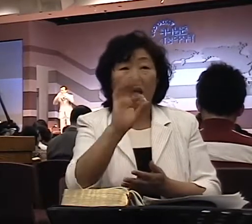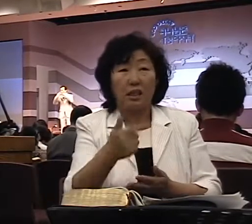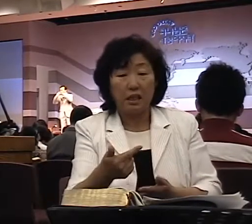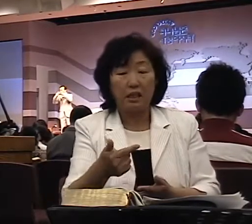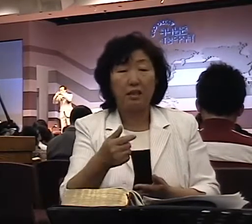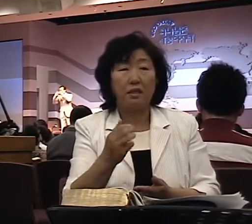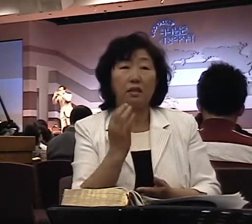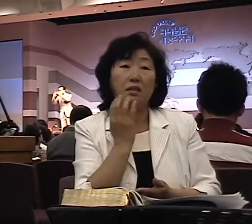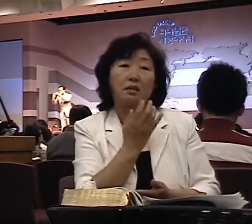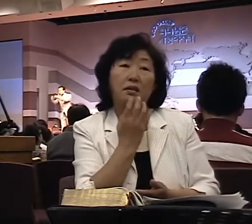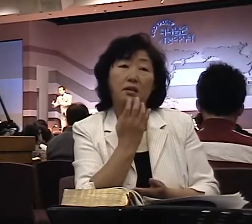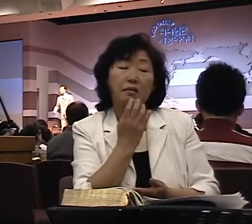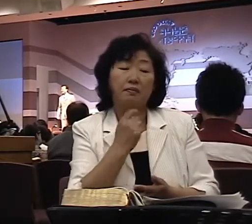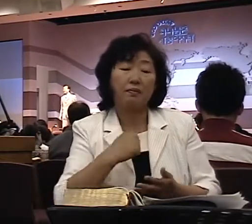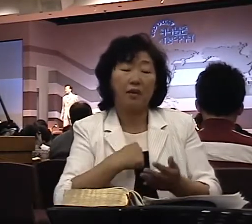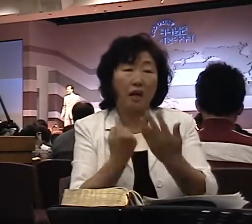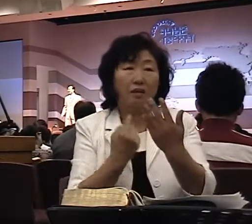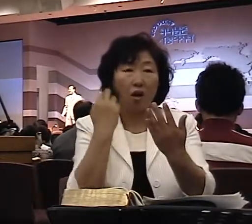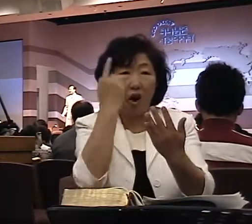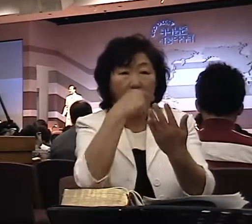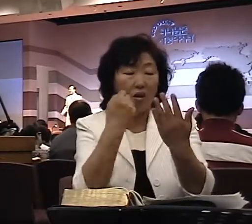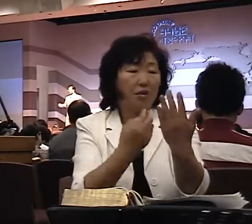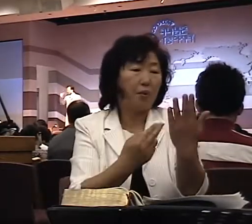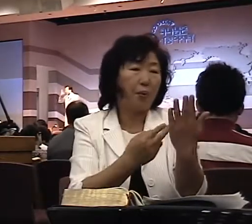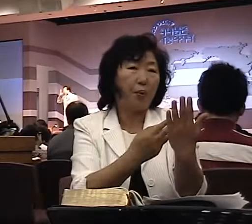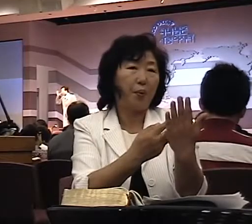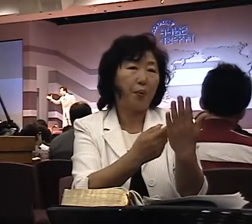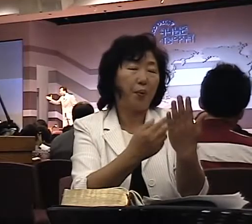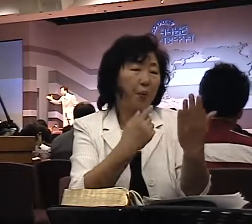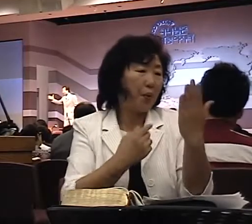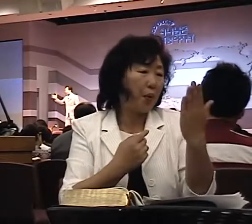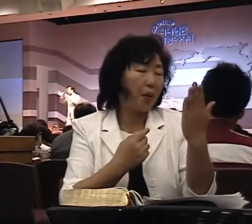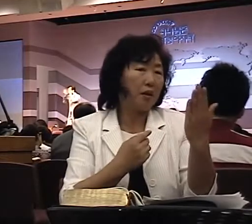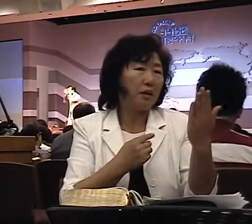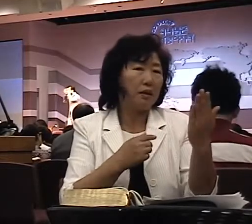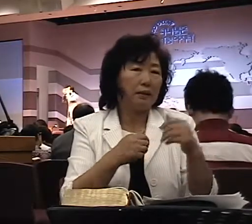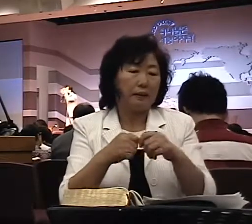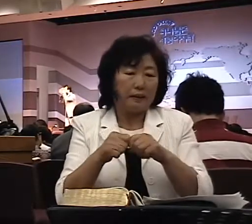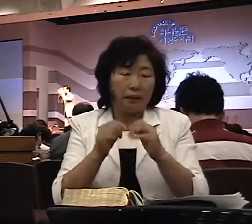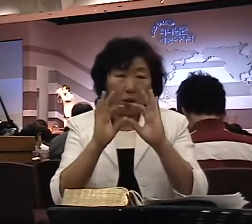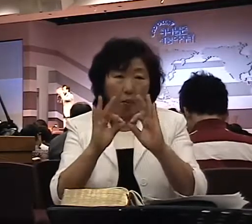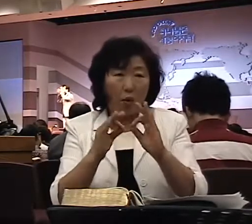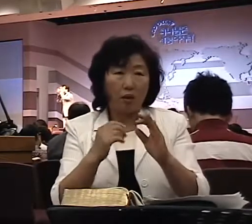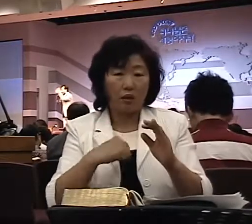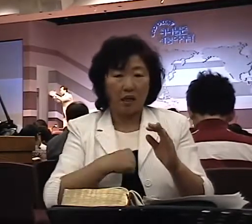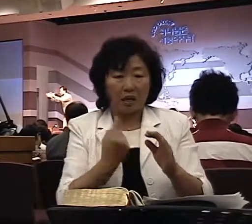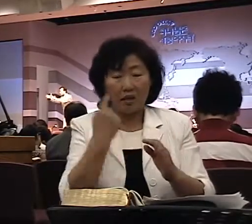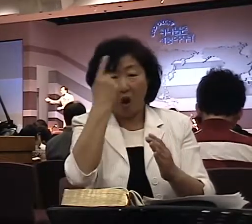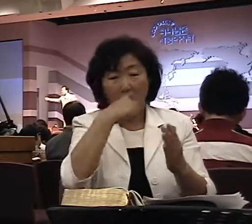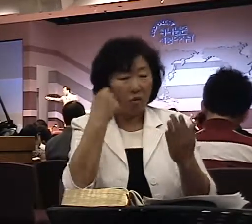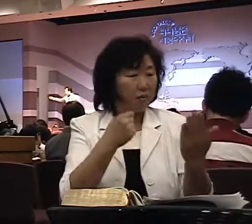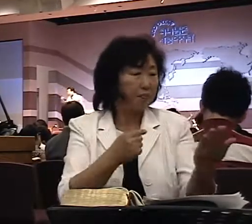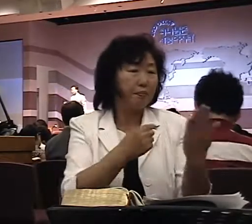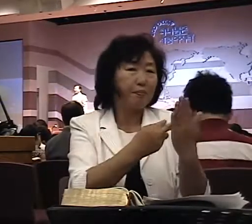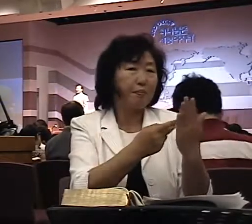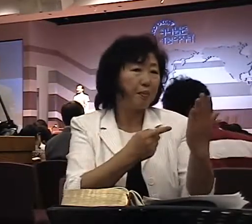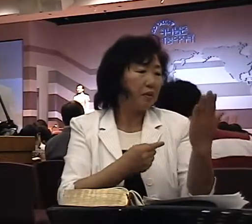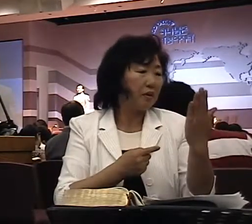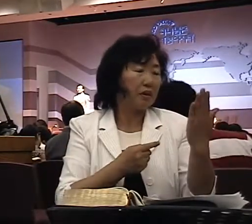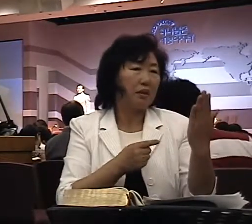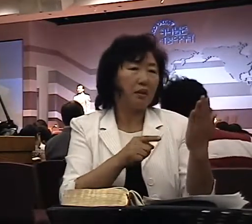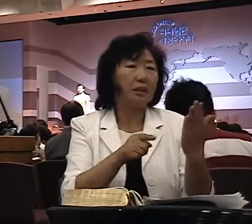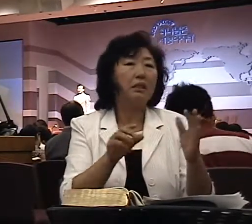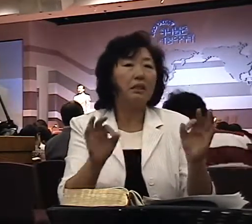은색장에 자신의 얼굴이 비치는 그 순간, 자세히 보고 있다가 자신의 얼굴이 비치는 그 순간